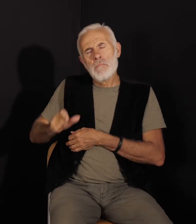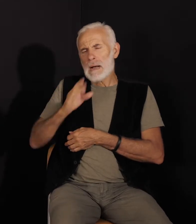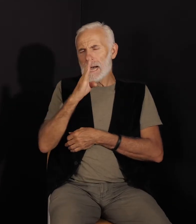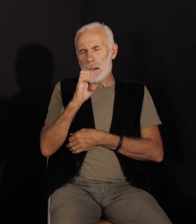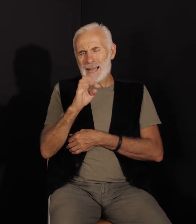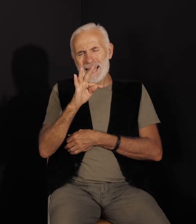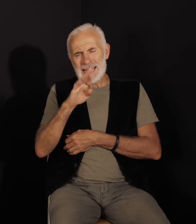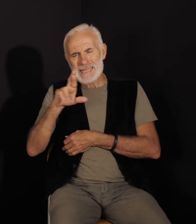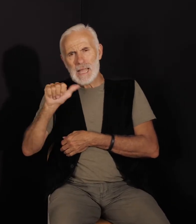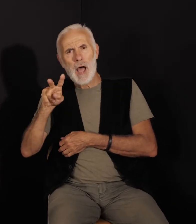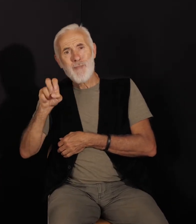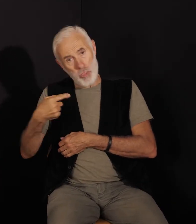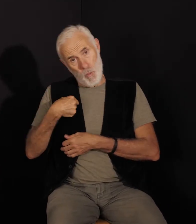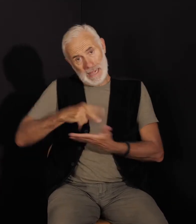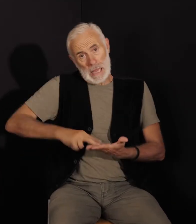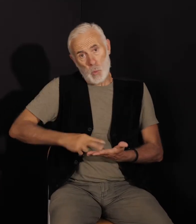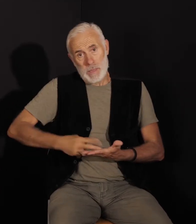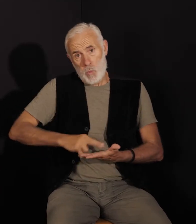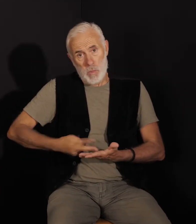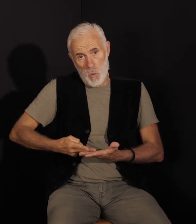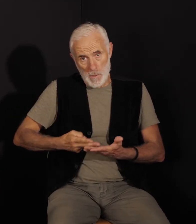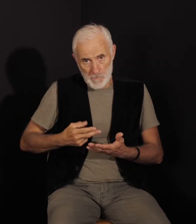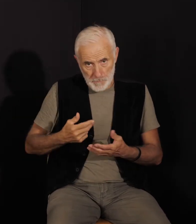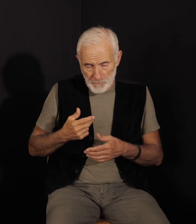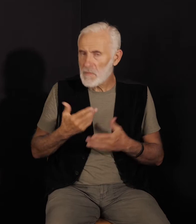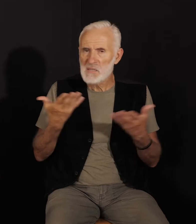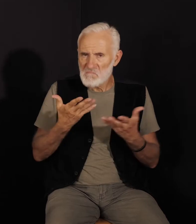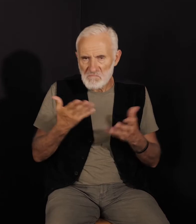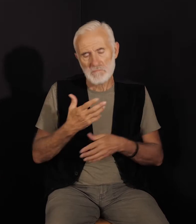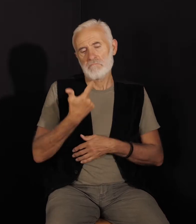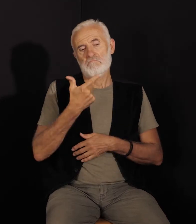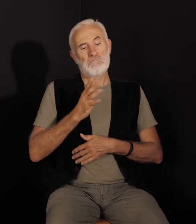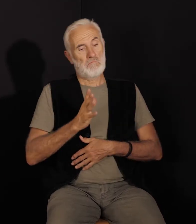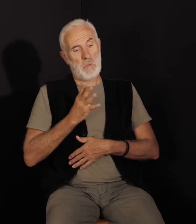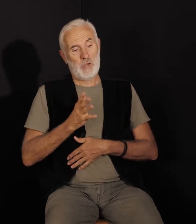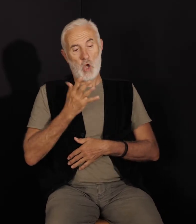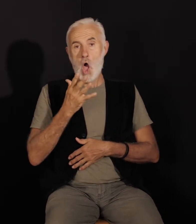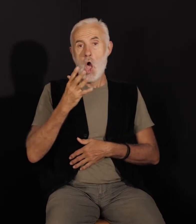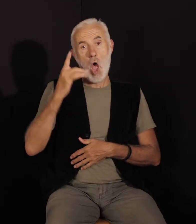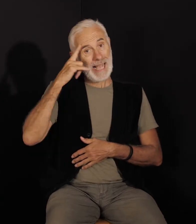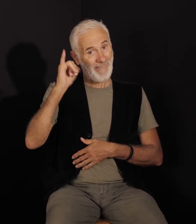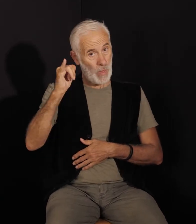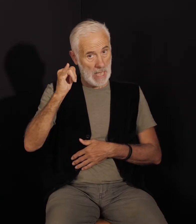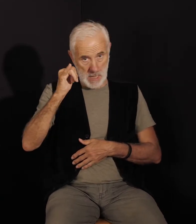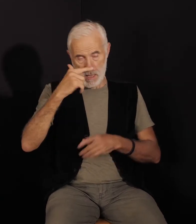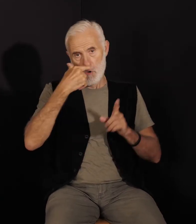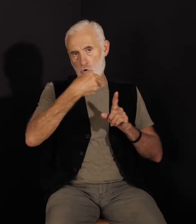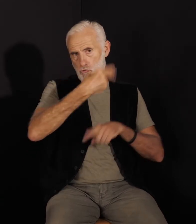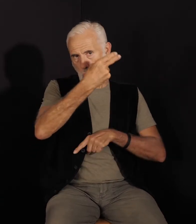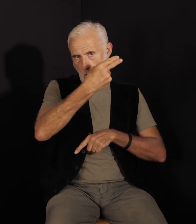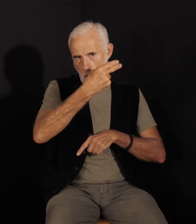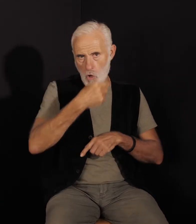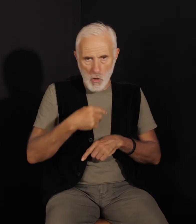traduit. En fait, c'est un professeur à l'Université de Californie du Nord, en communication